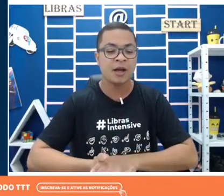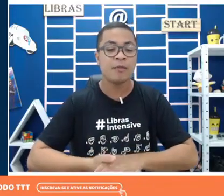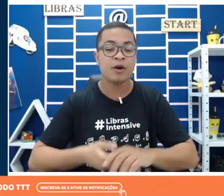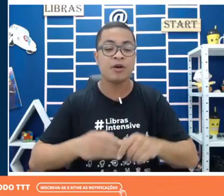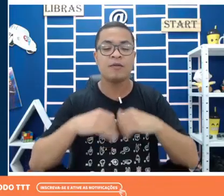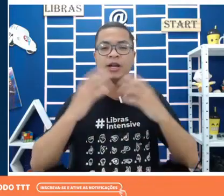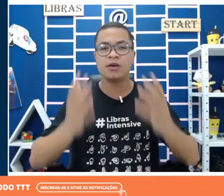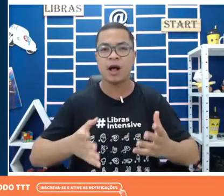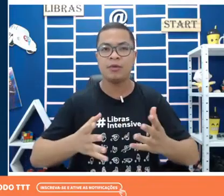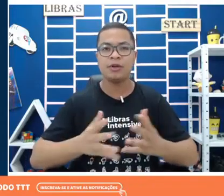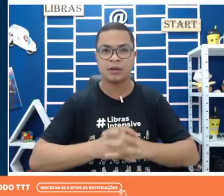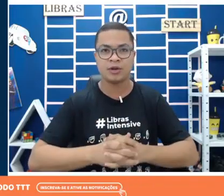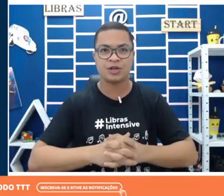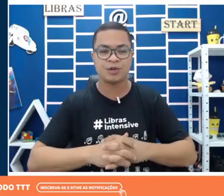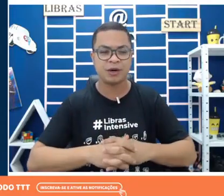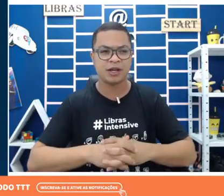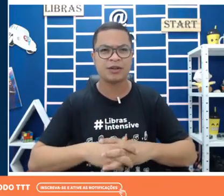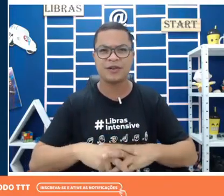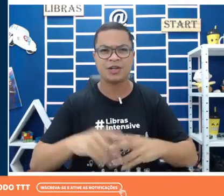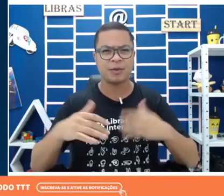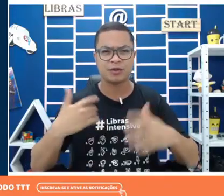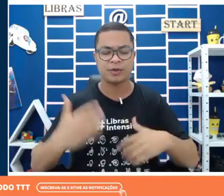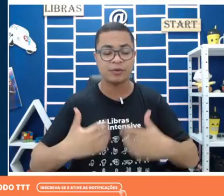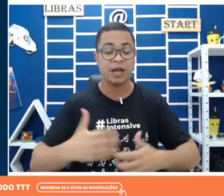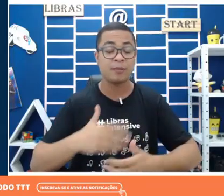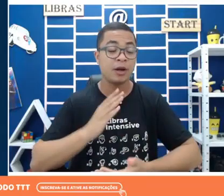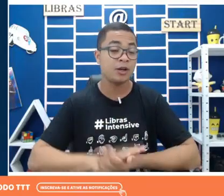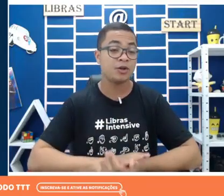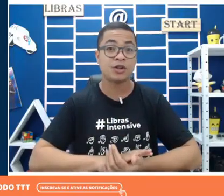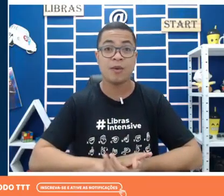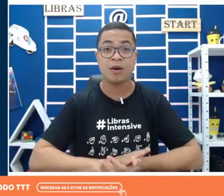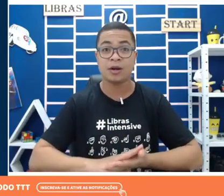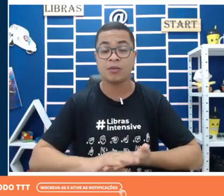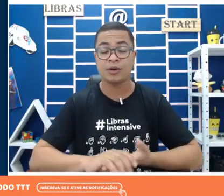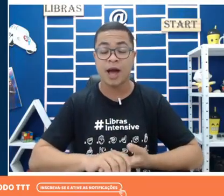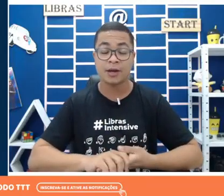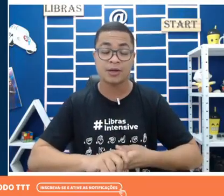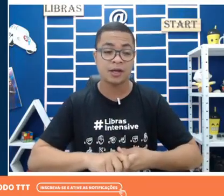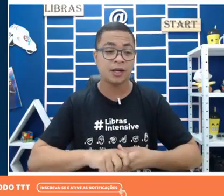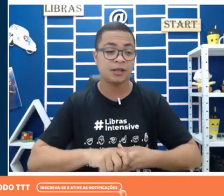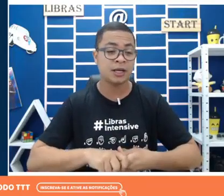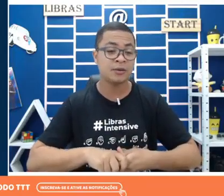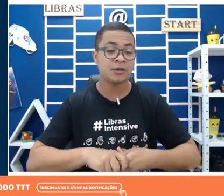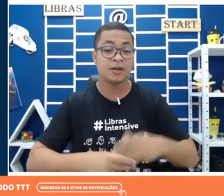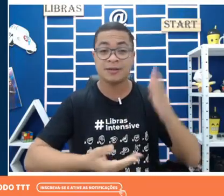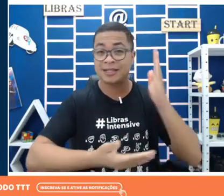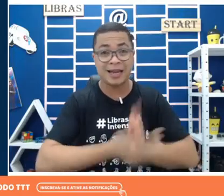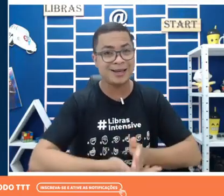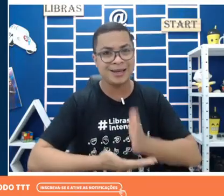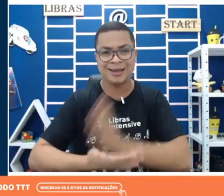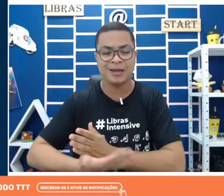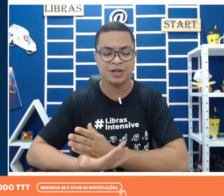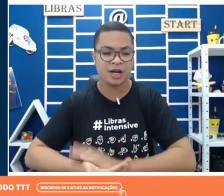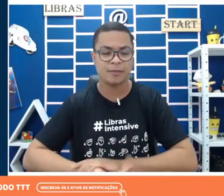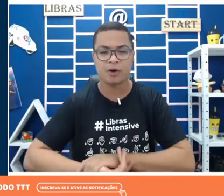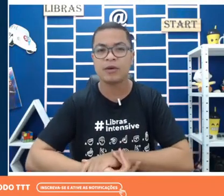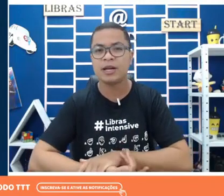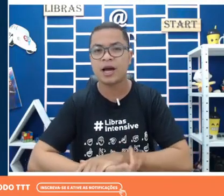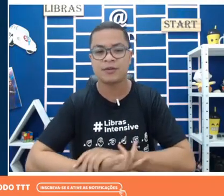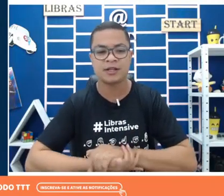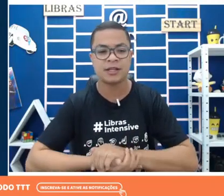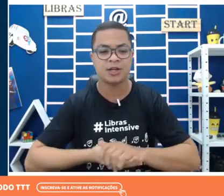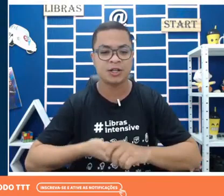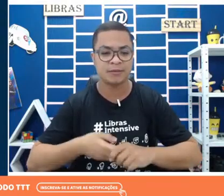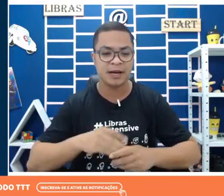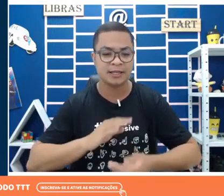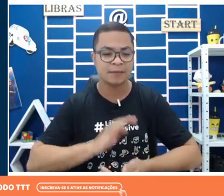tá? Bom, eu não vou me delongar muito, tá bom, gente? Porque da outra vez a gente passou muito do tempo e hoje eu tenho aula da comunidade. Então, eu vou sair daqui e ir direto para a